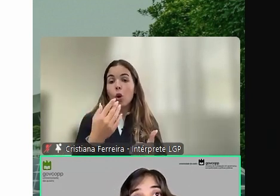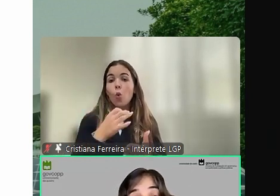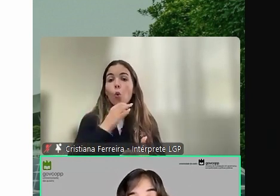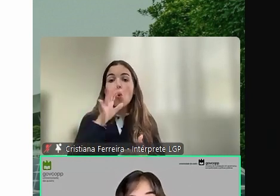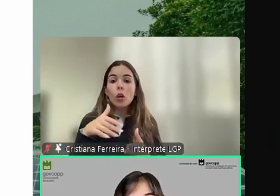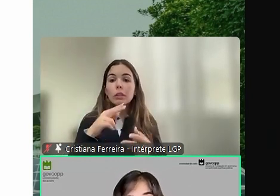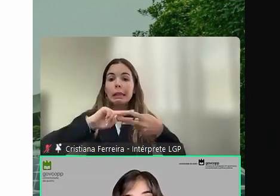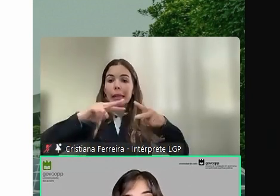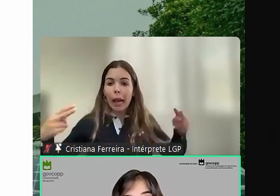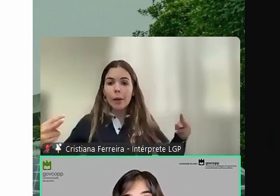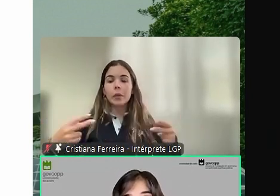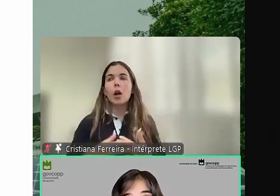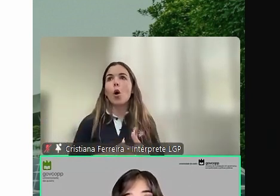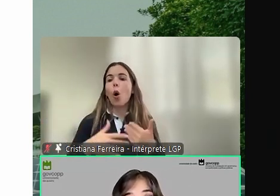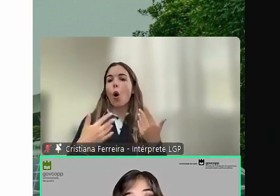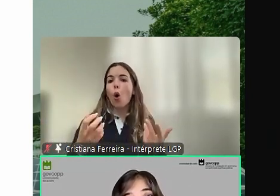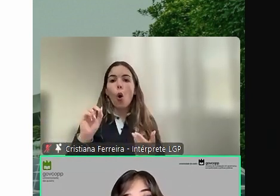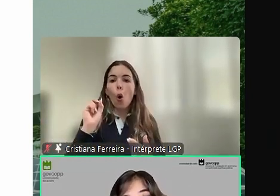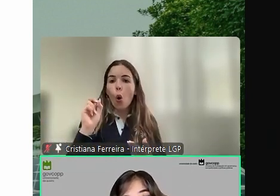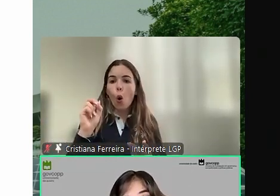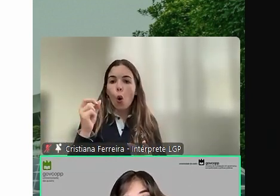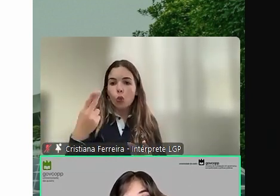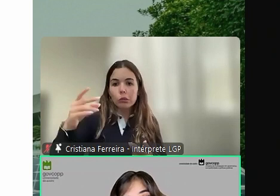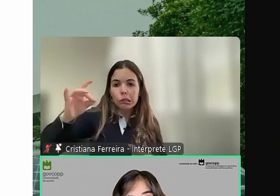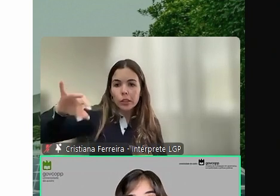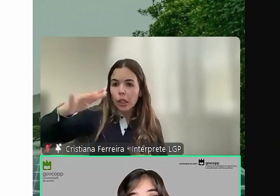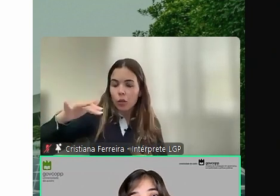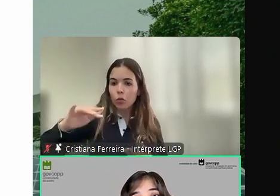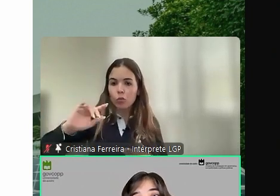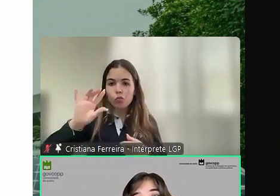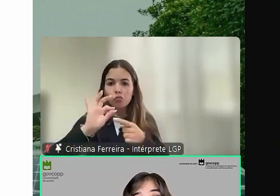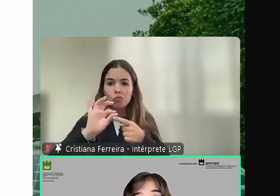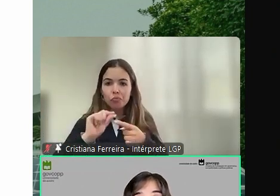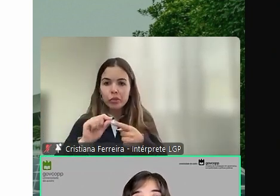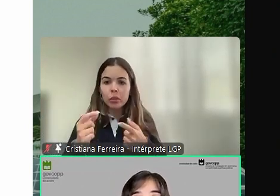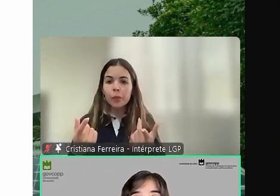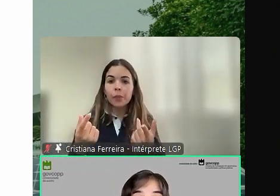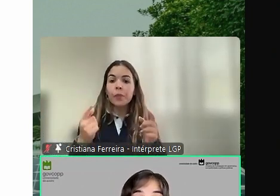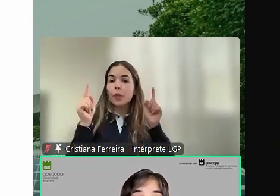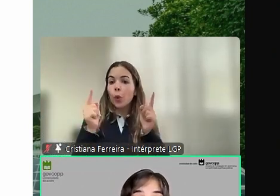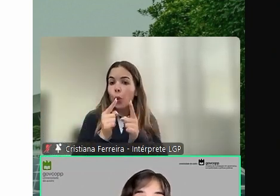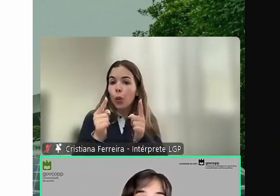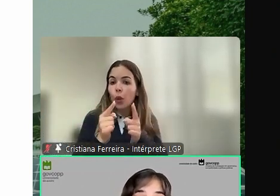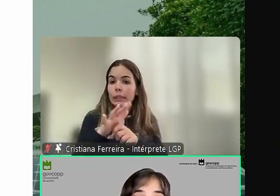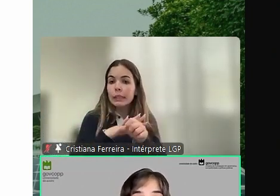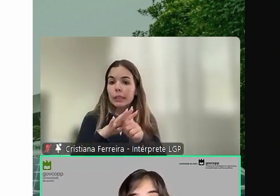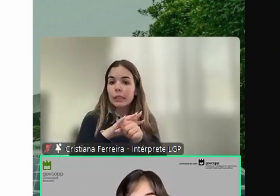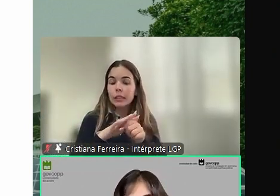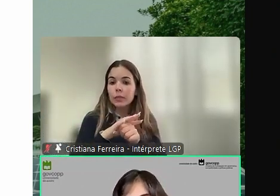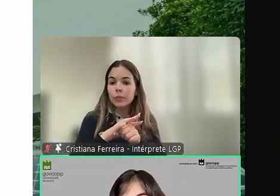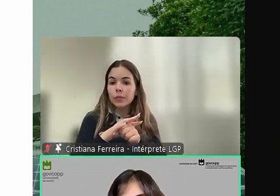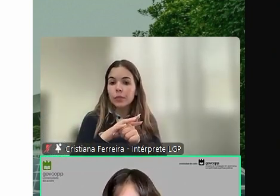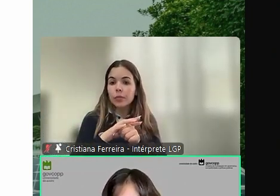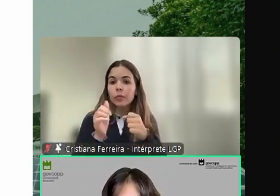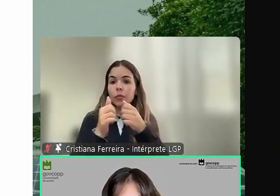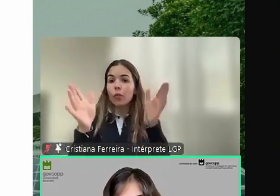em algum local-chave, e que ainda é uma minoria os casos em que são deslocalizados para todas as